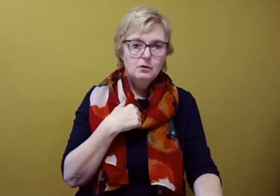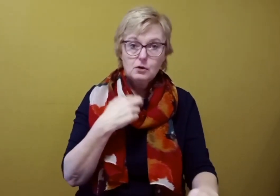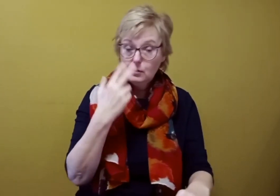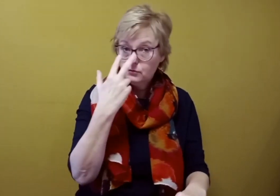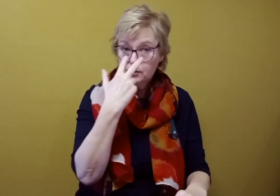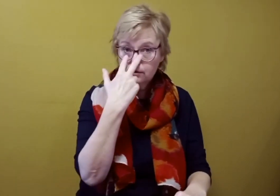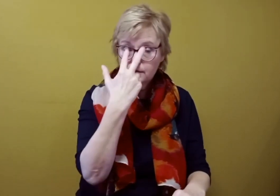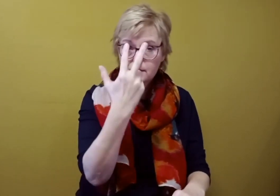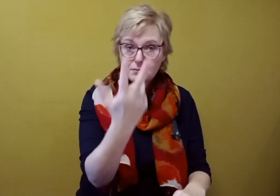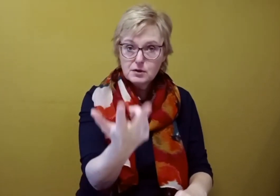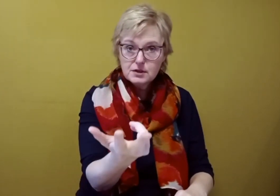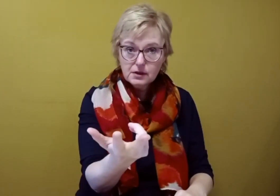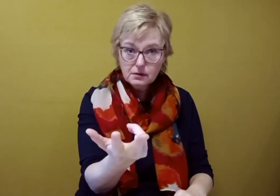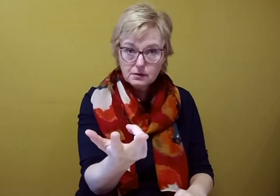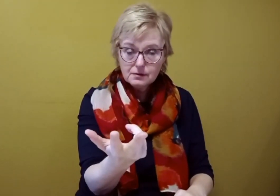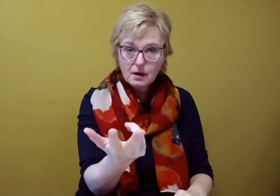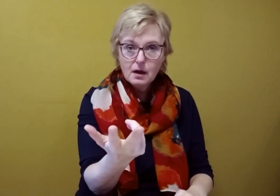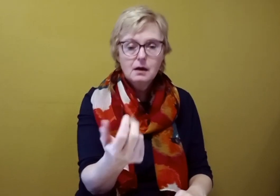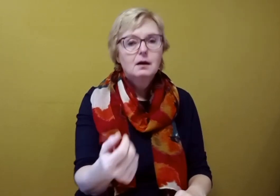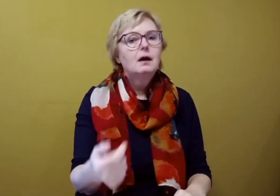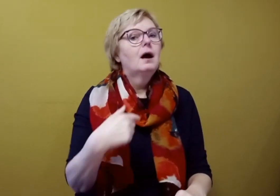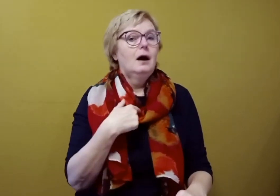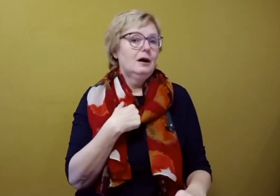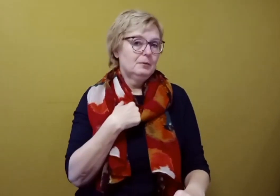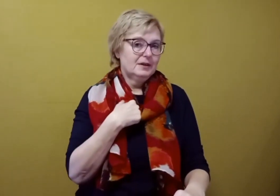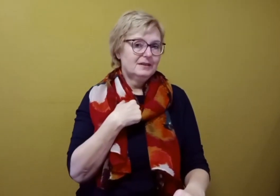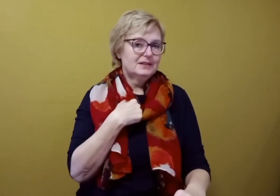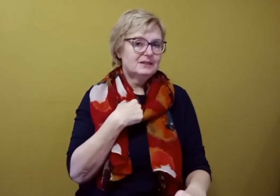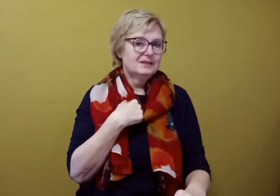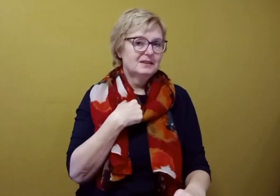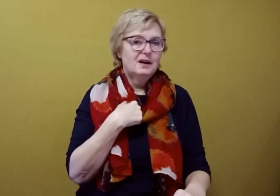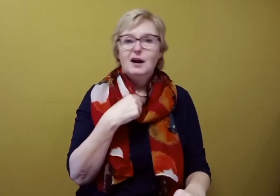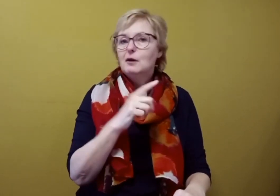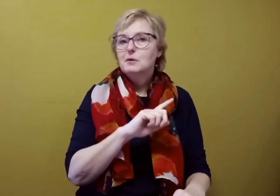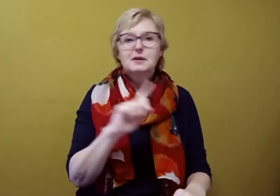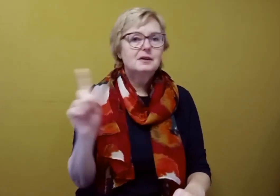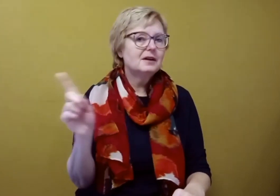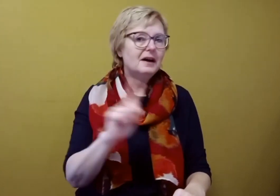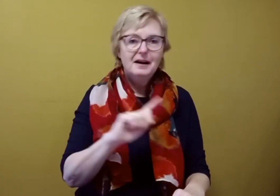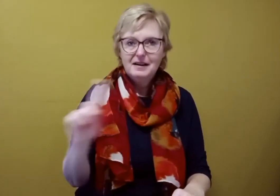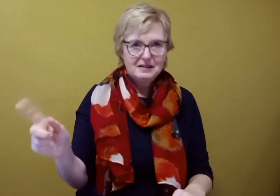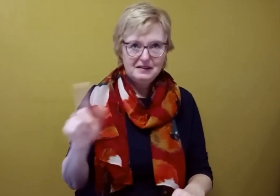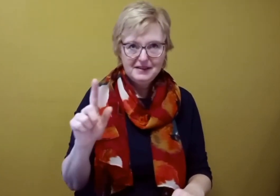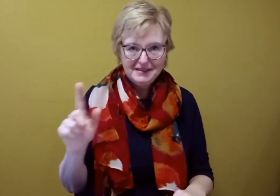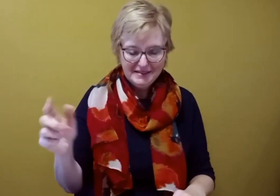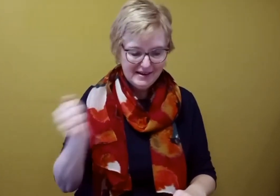kann fast nichts mehr sehen, aber ich habe gar keine